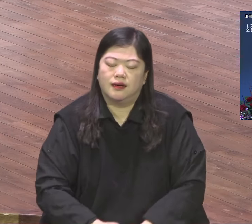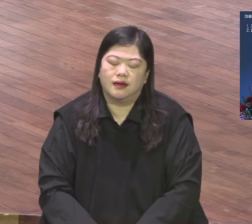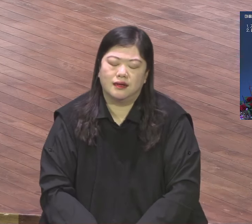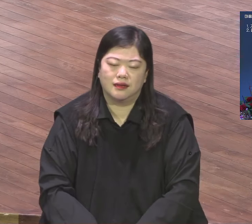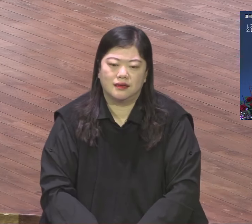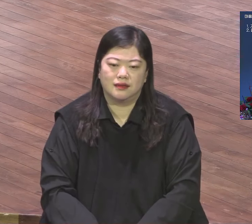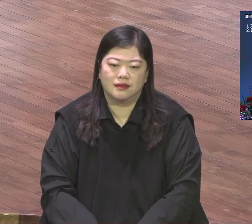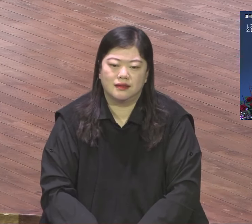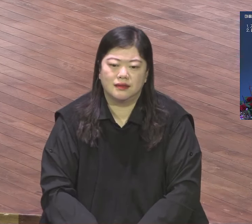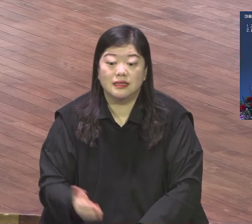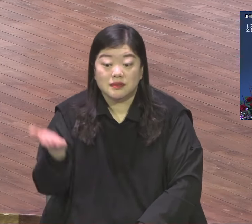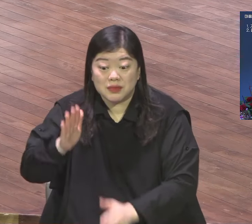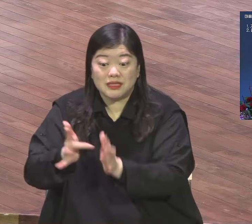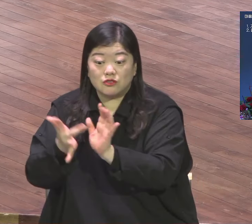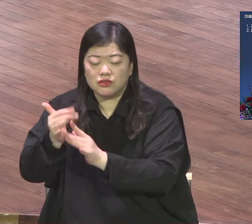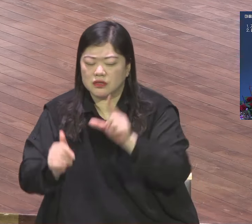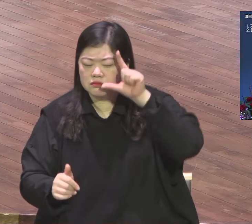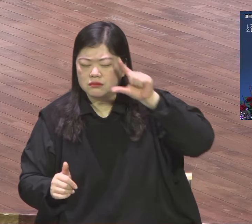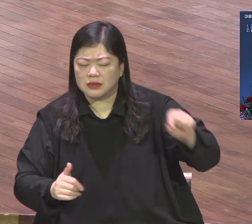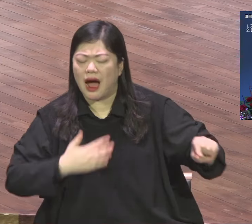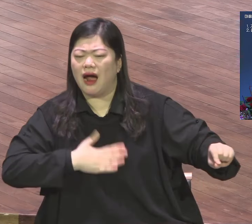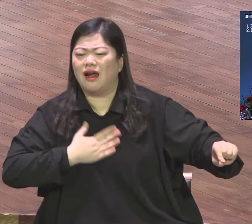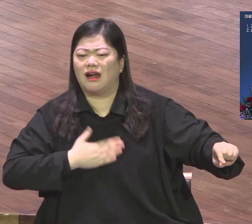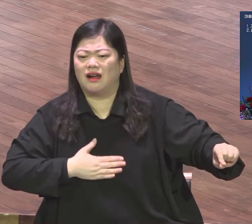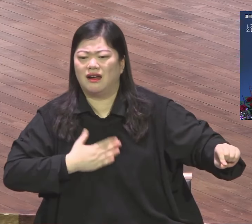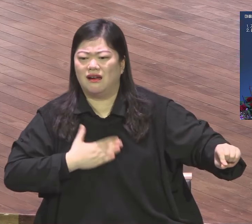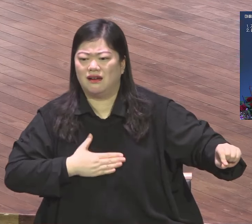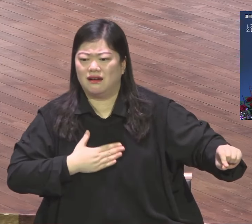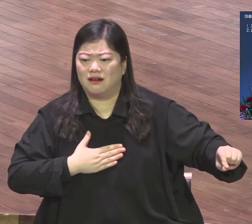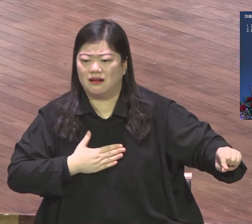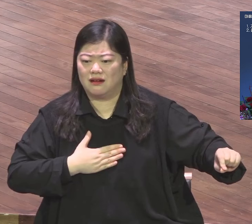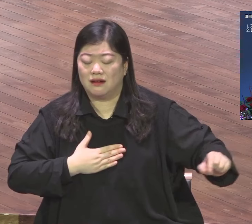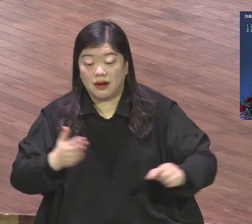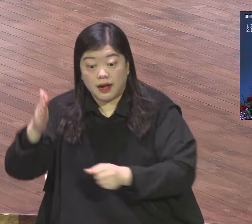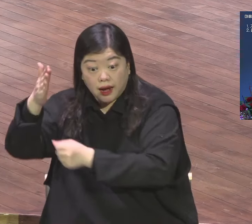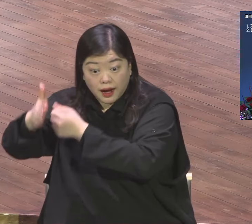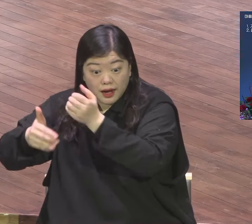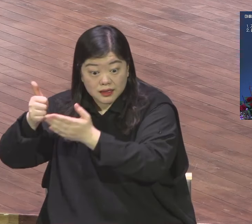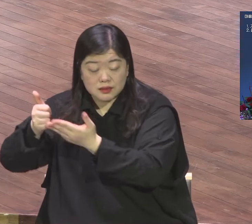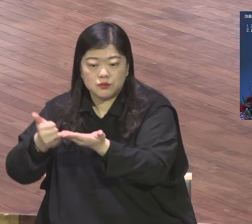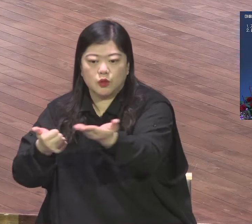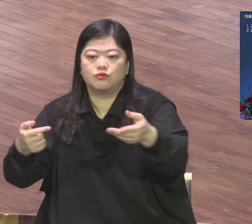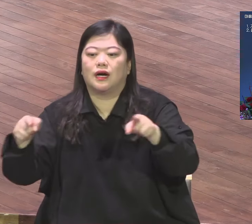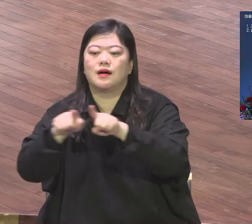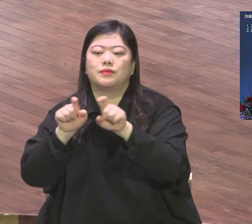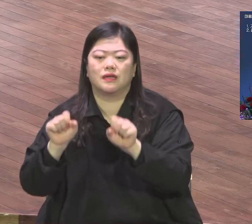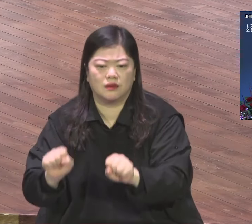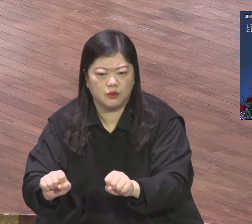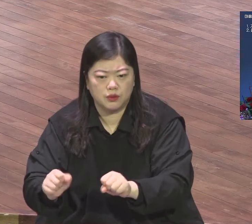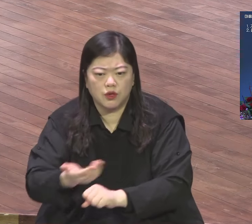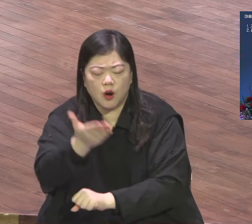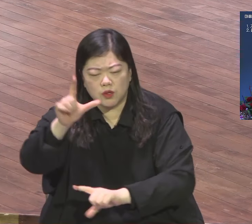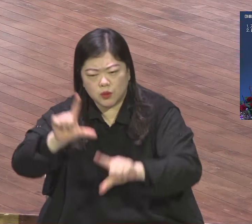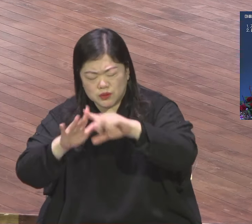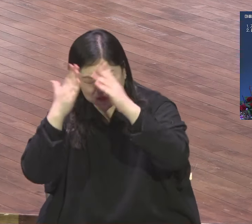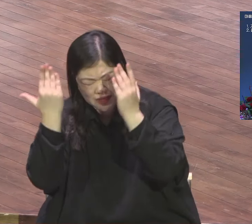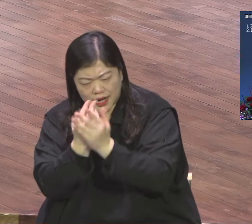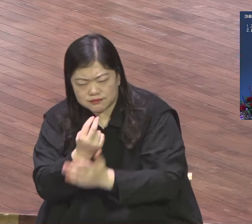우편에서 간구하고 계십니다. 그리고 성령으로 우리와 함께 계시면서 우리의